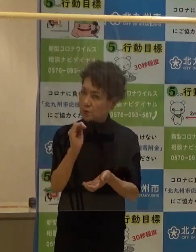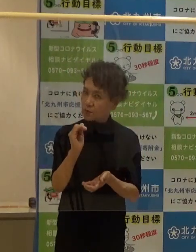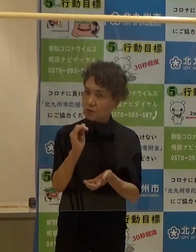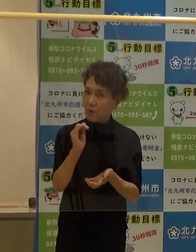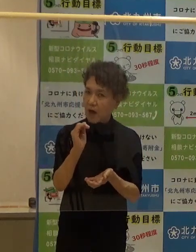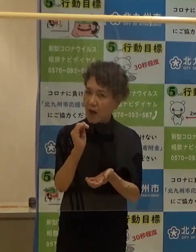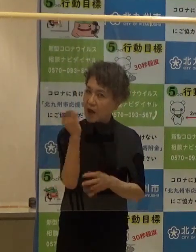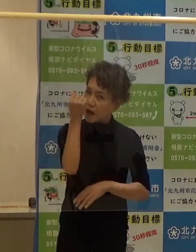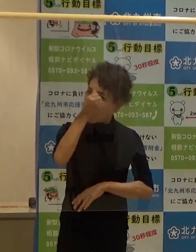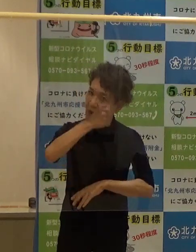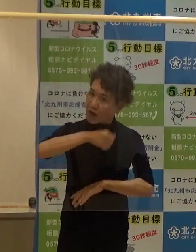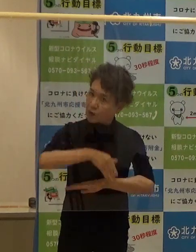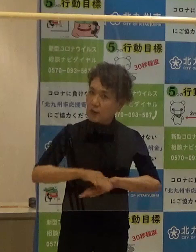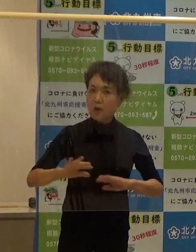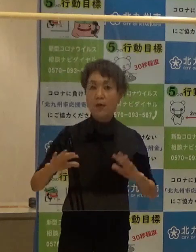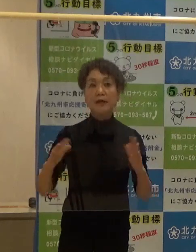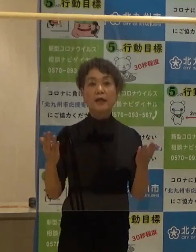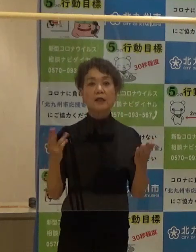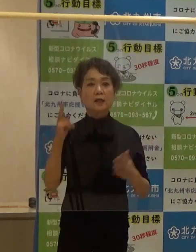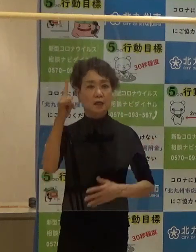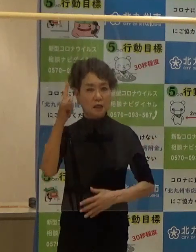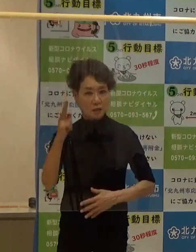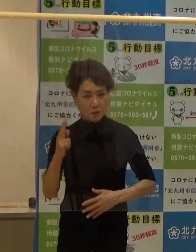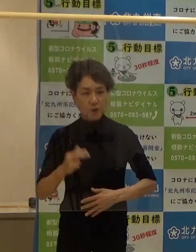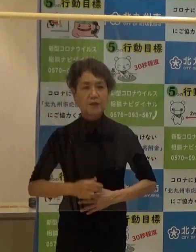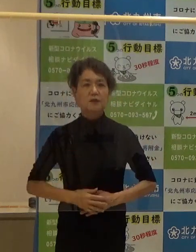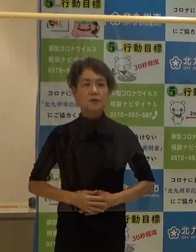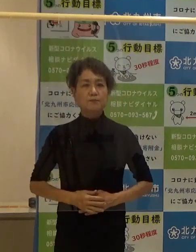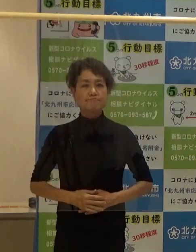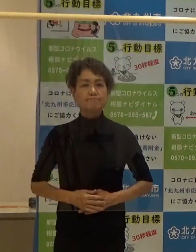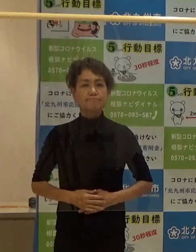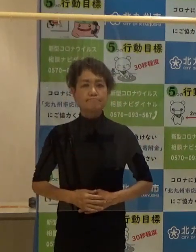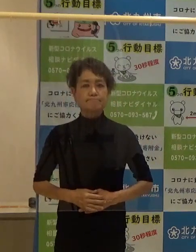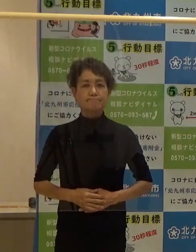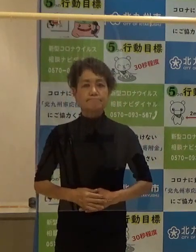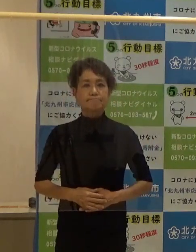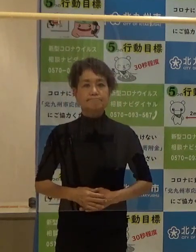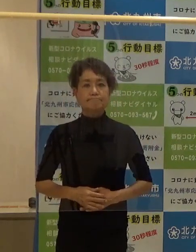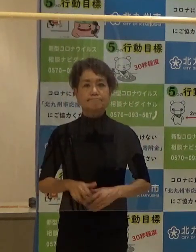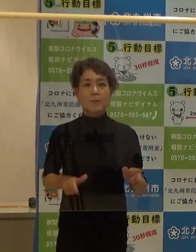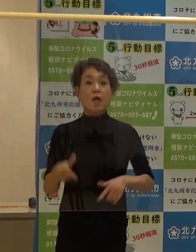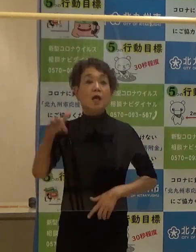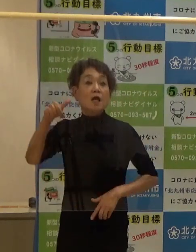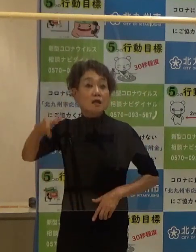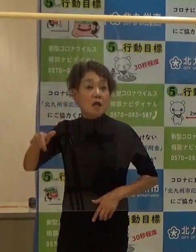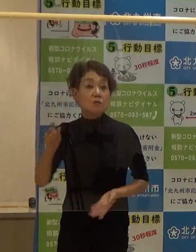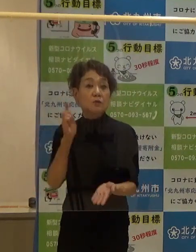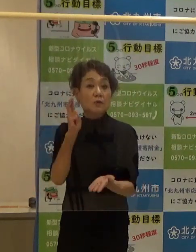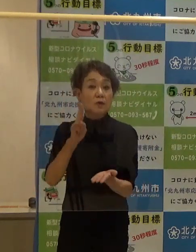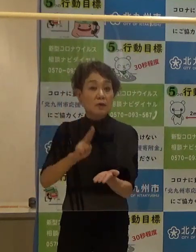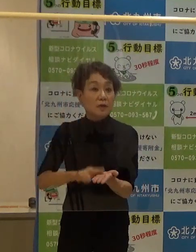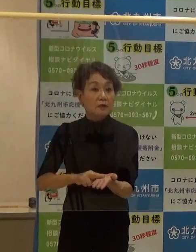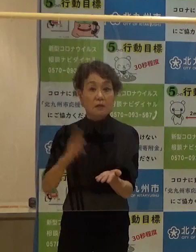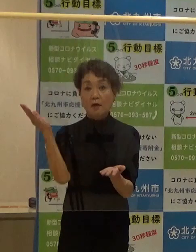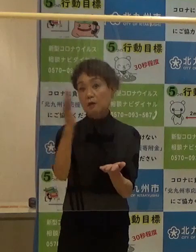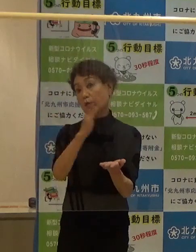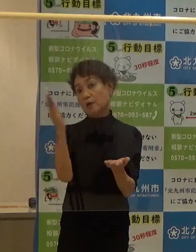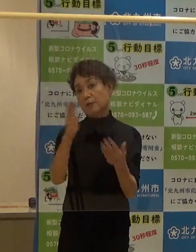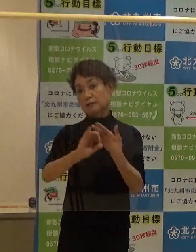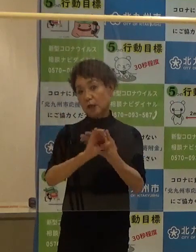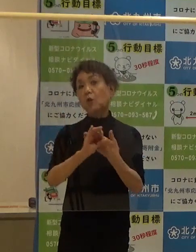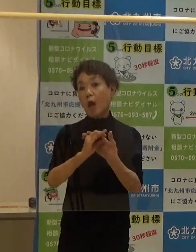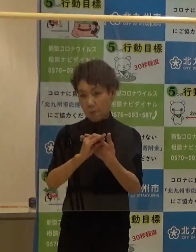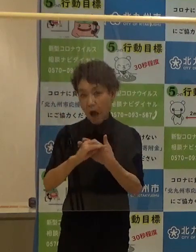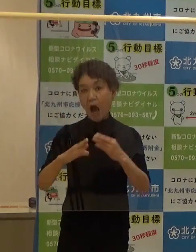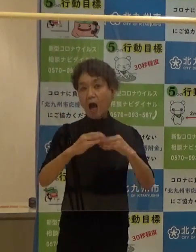定はあまりないようですね。これは政府としてご決定されているということではないかもしれません。例えば国会